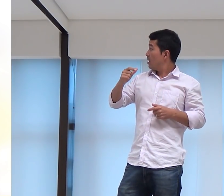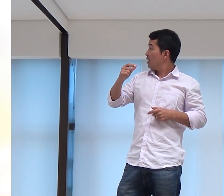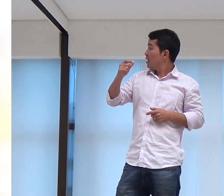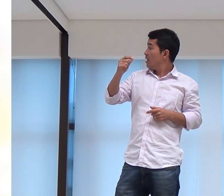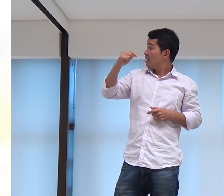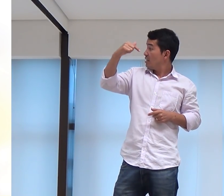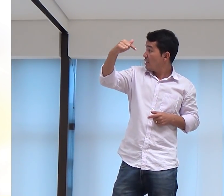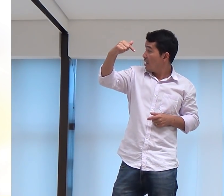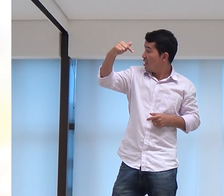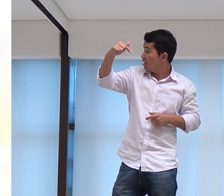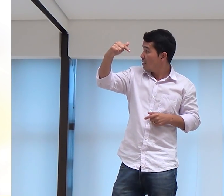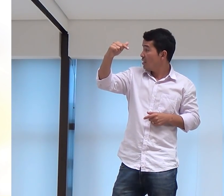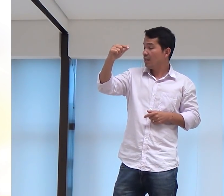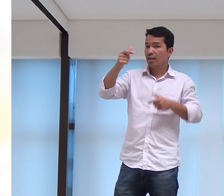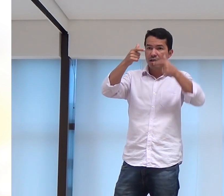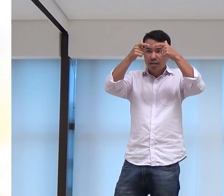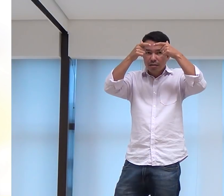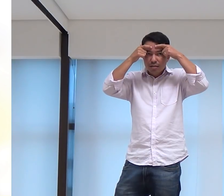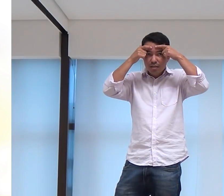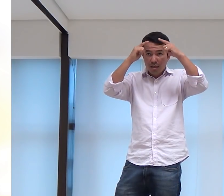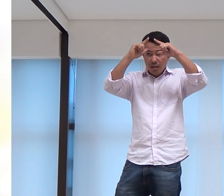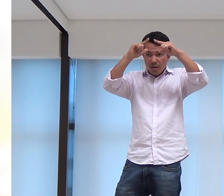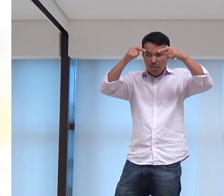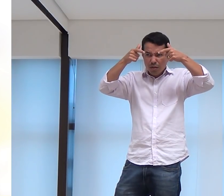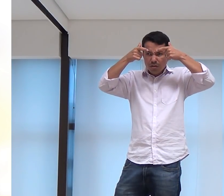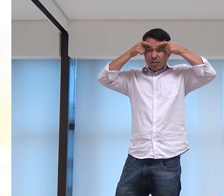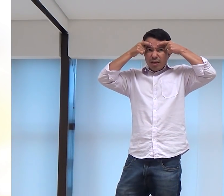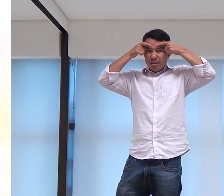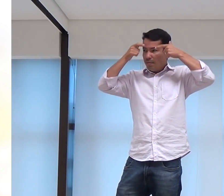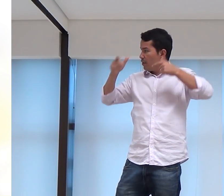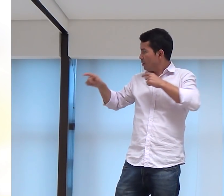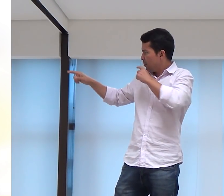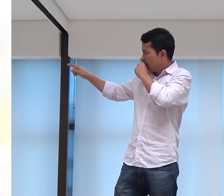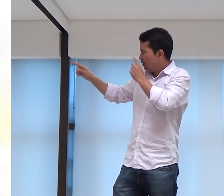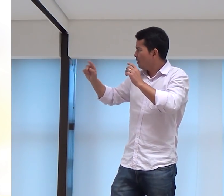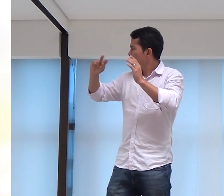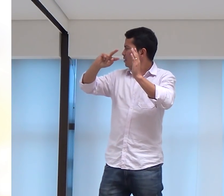E sobre as suas cabeças, 7 diademas.